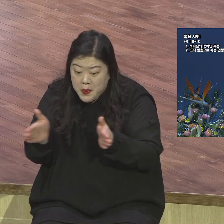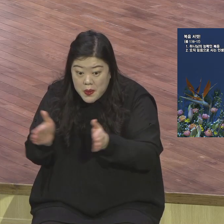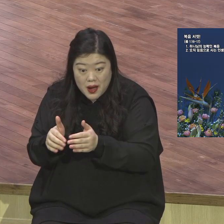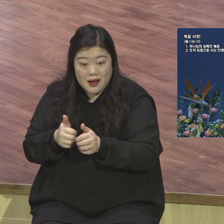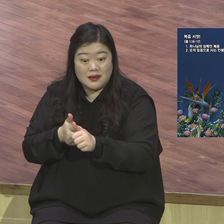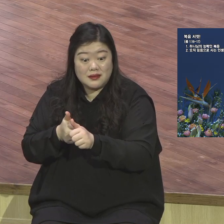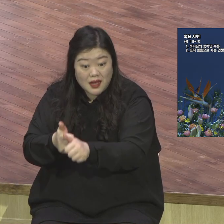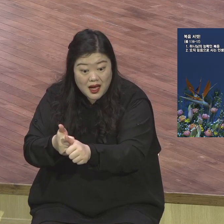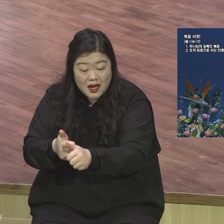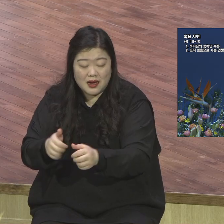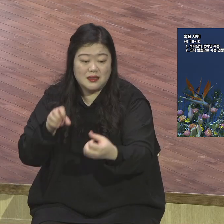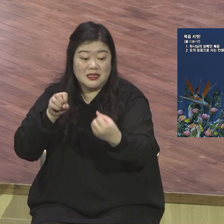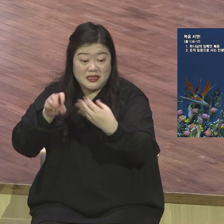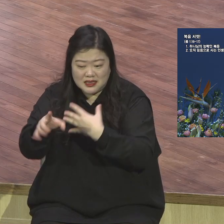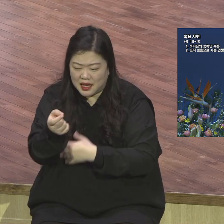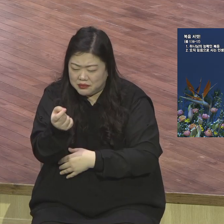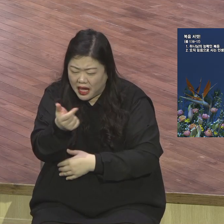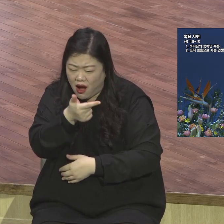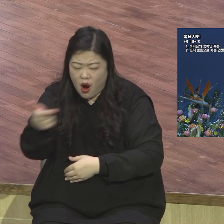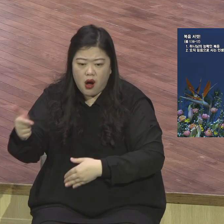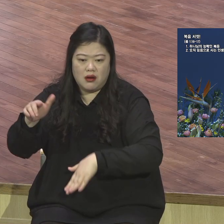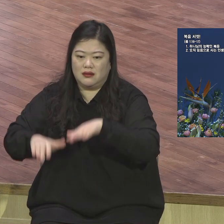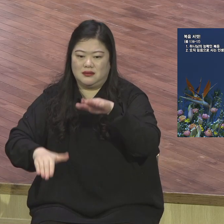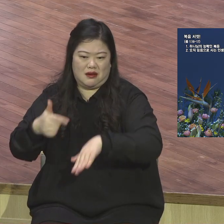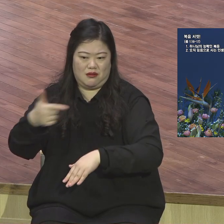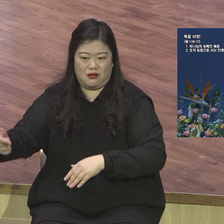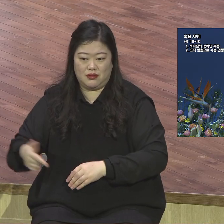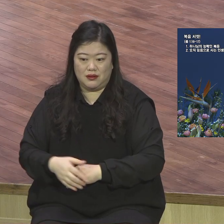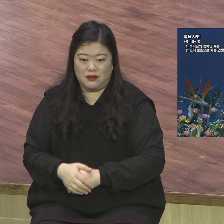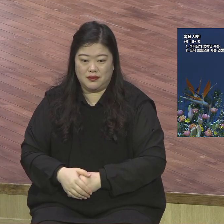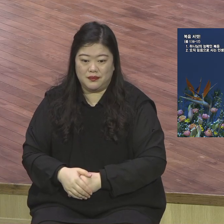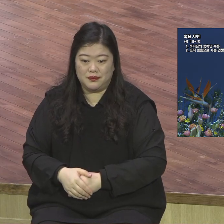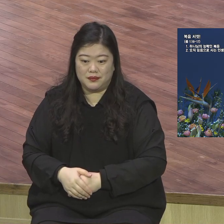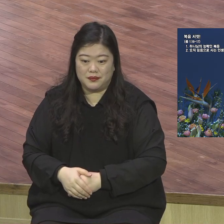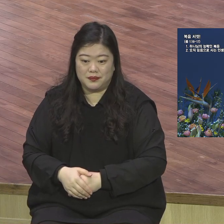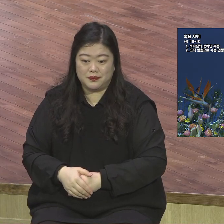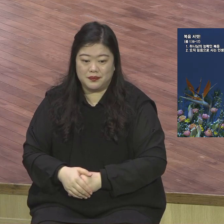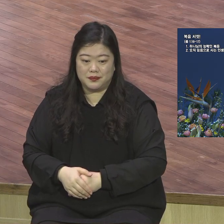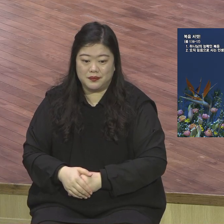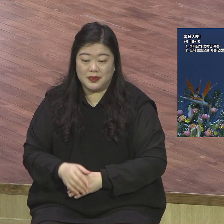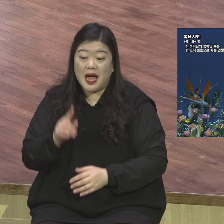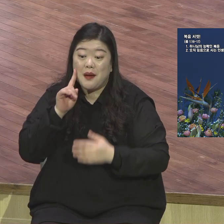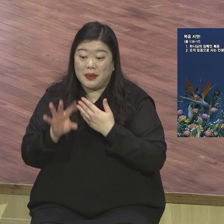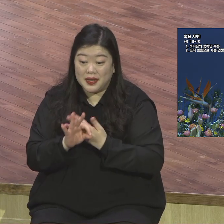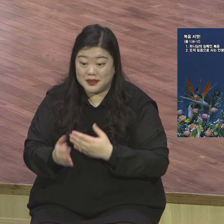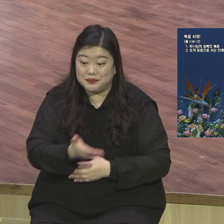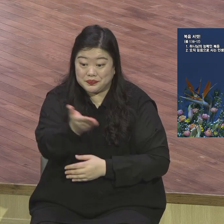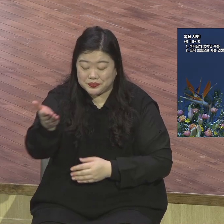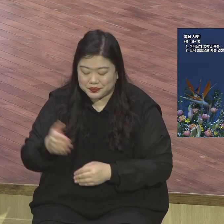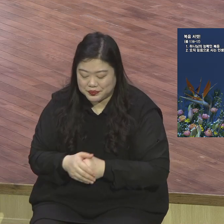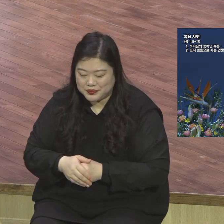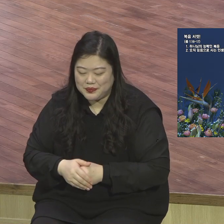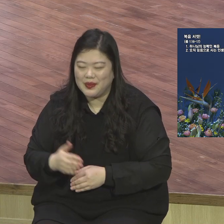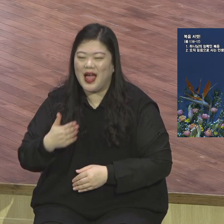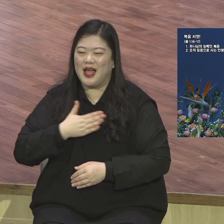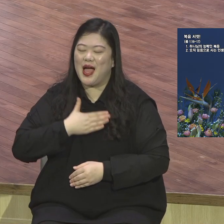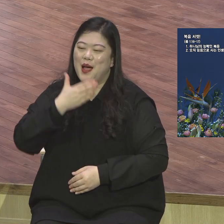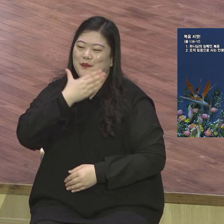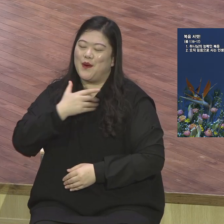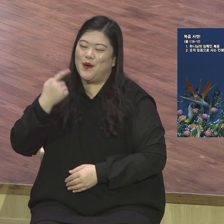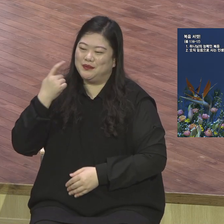일어난다. 육신적인 건 수론적인 것에 매여 있으면 실제적인 복음의 능력을 체험하지